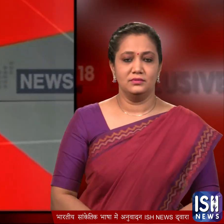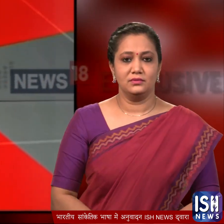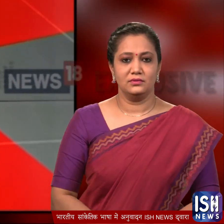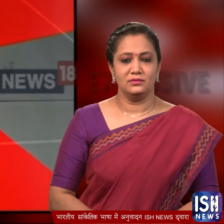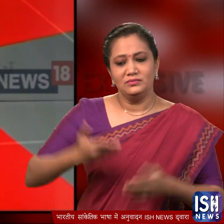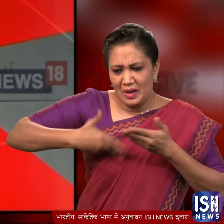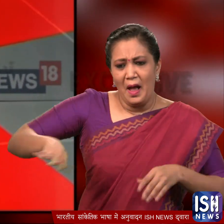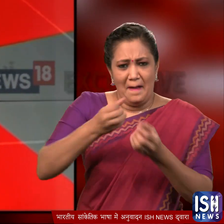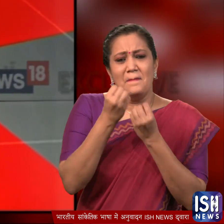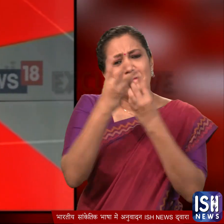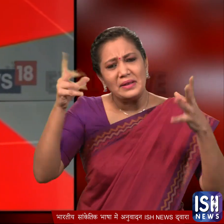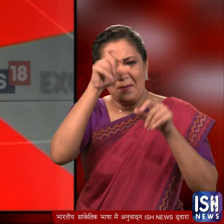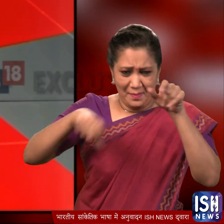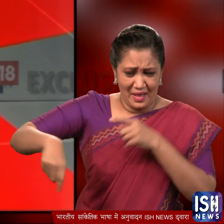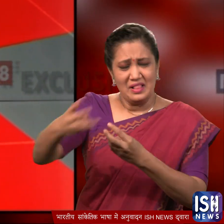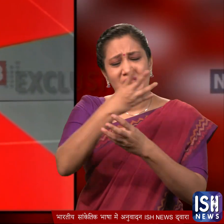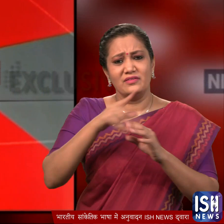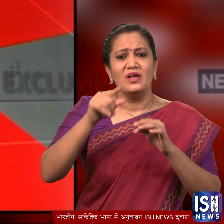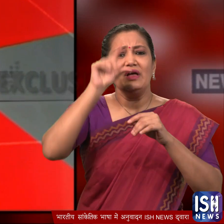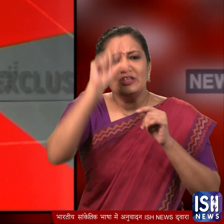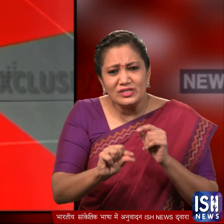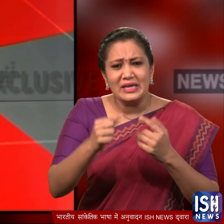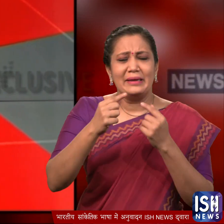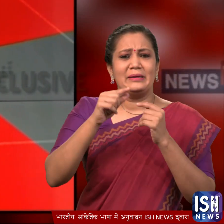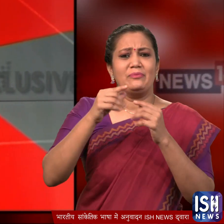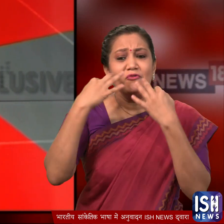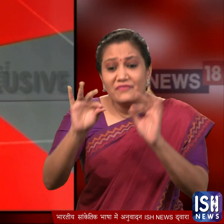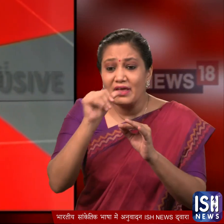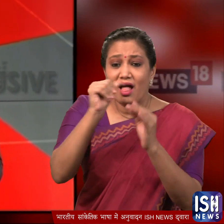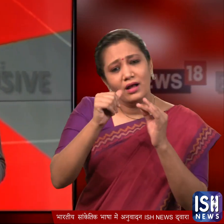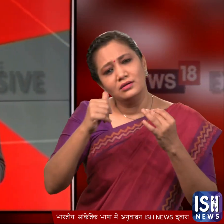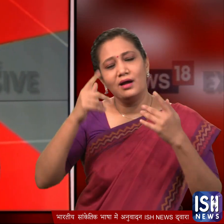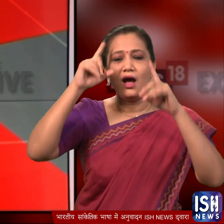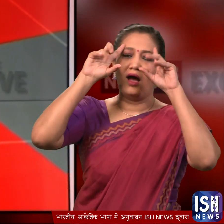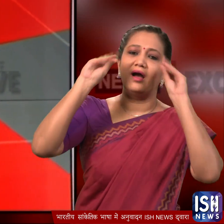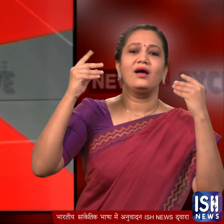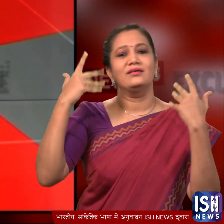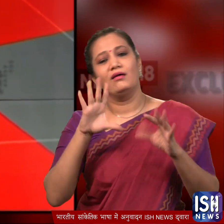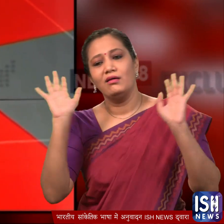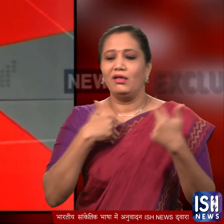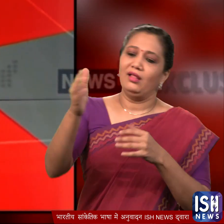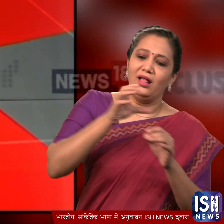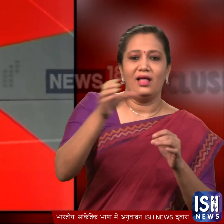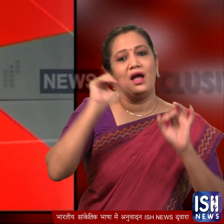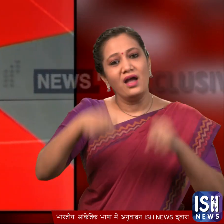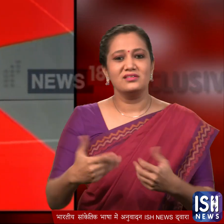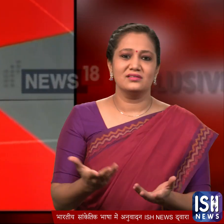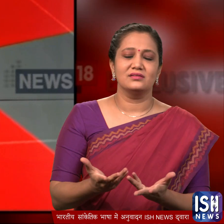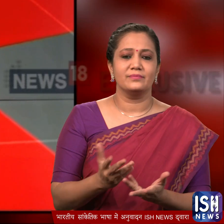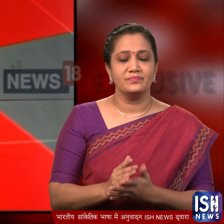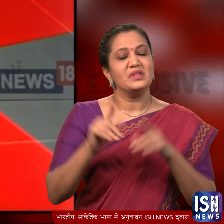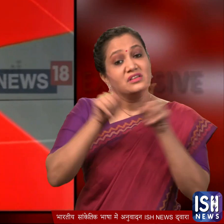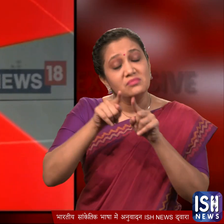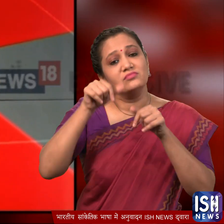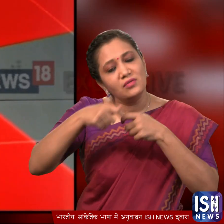कि हमारे आपके बीच ऐसे लोगों की भरमार है जिन्हें सस्ती या मुफ्त की शराब पीने को मिल जाए तो फिर दिमाग काम करना ही बंद कर देता है। ऐसे लोगों की वजह से